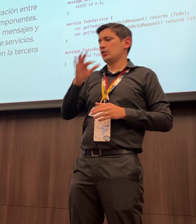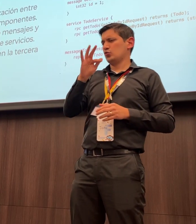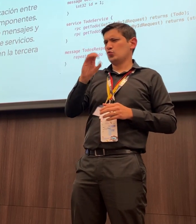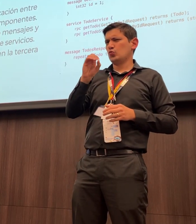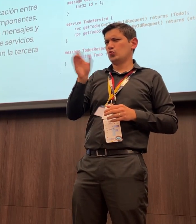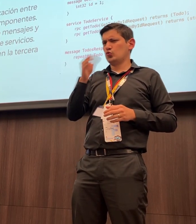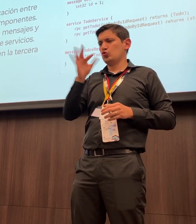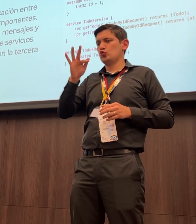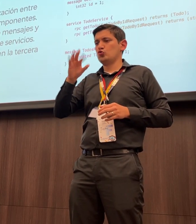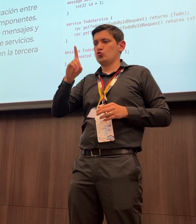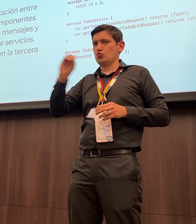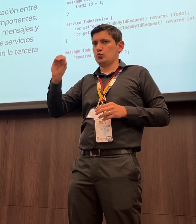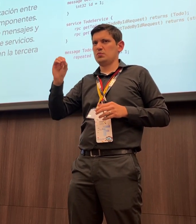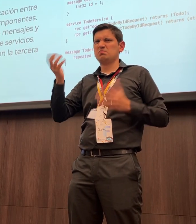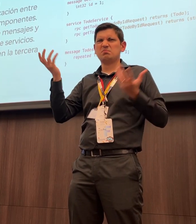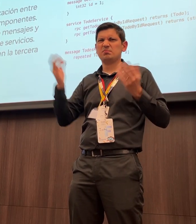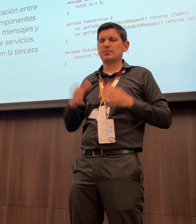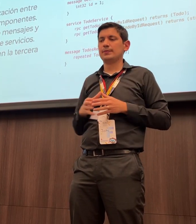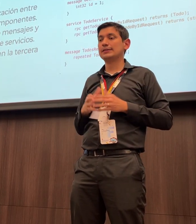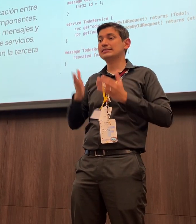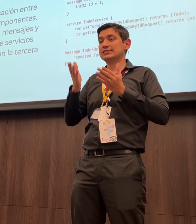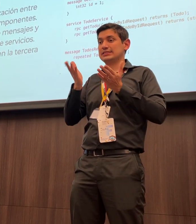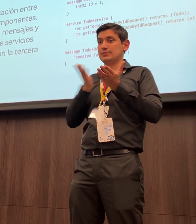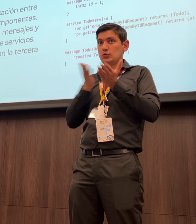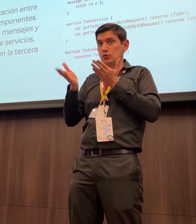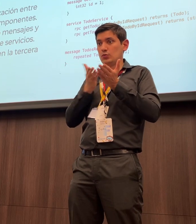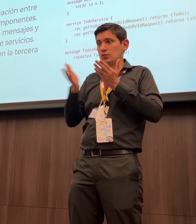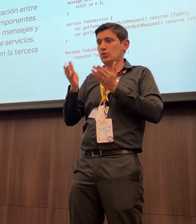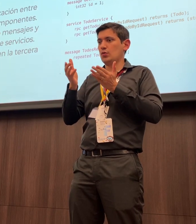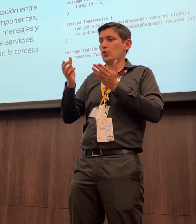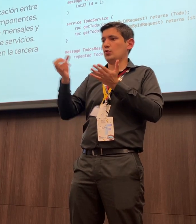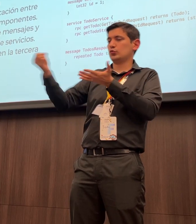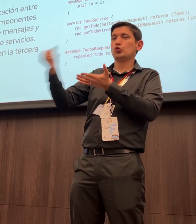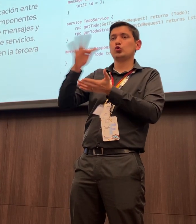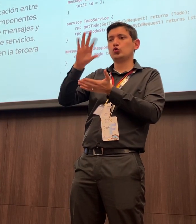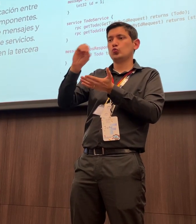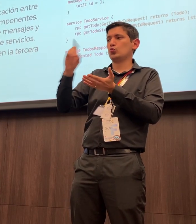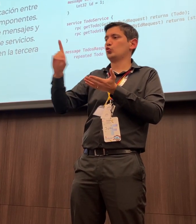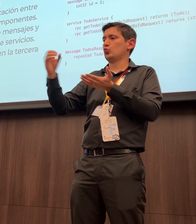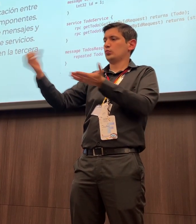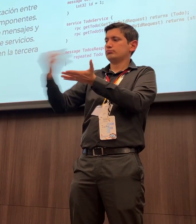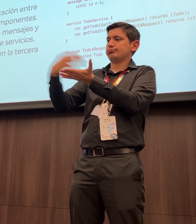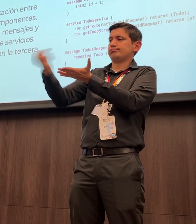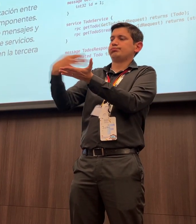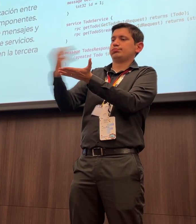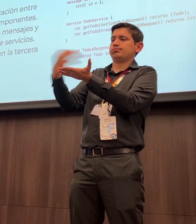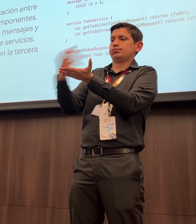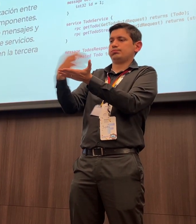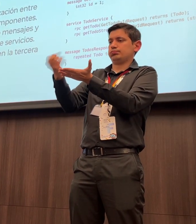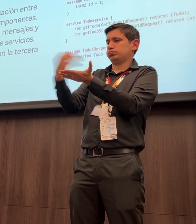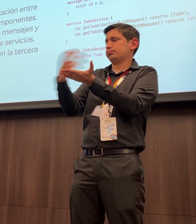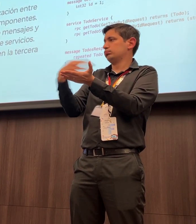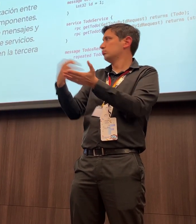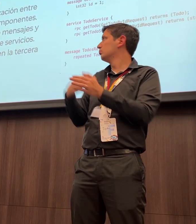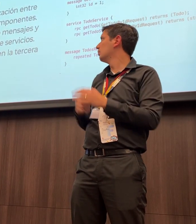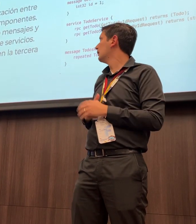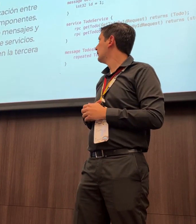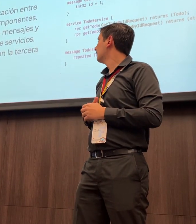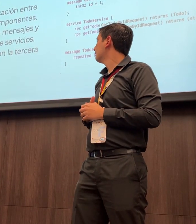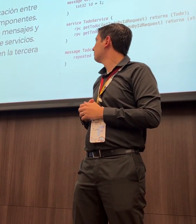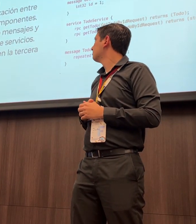streamear un to-do, es decir, que el servidor nos empiece a tirar los to-dos sin la necesidad de nosotros le pidamos, ¿no?